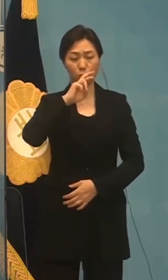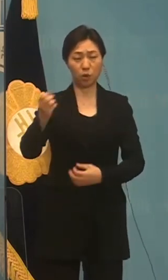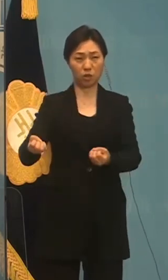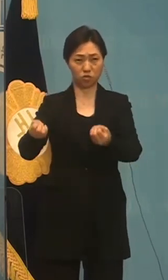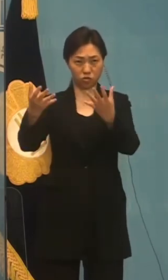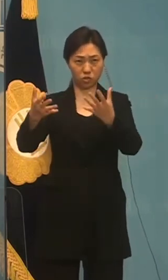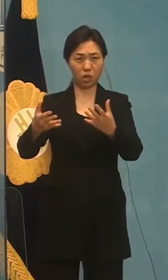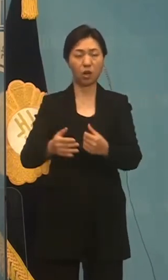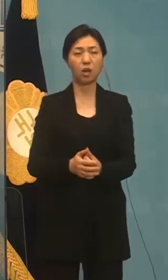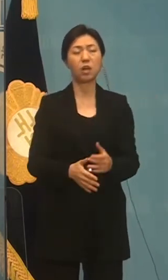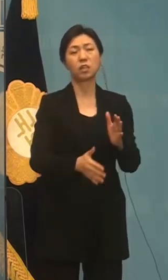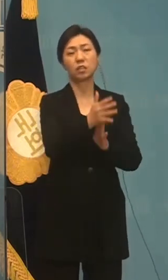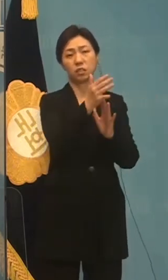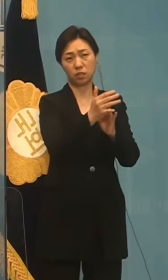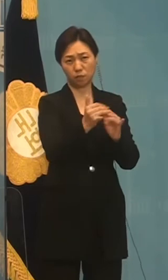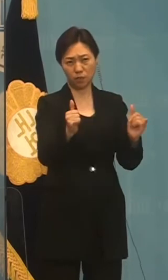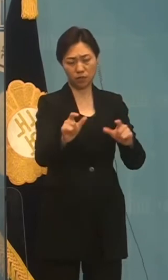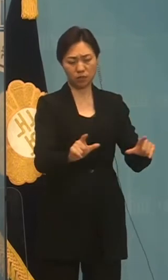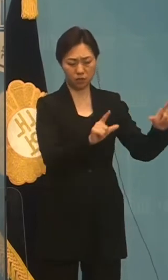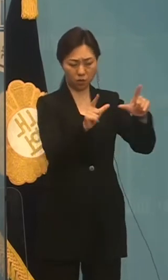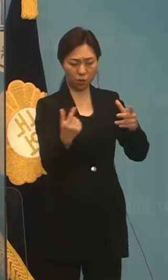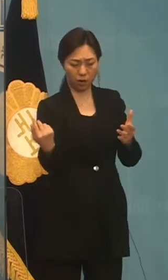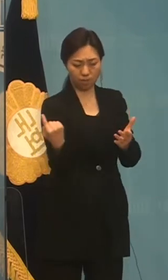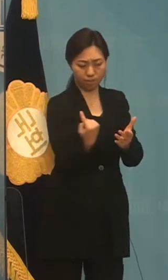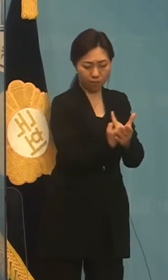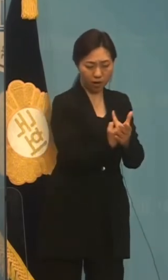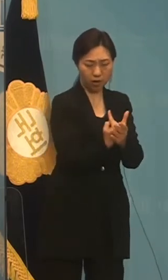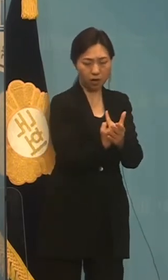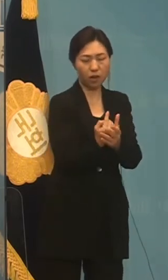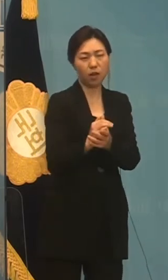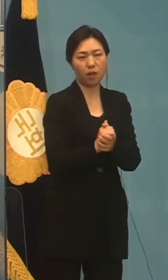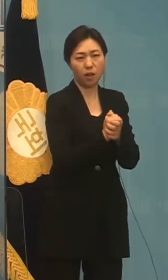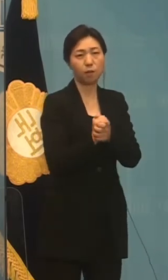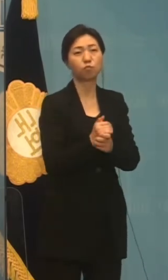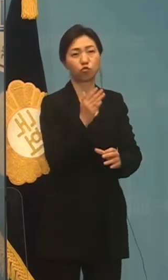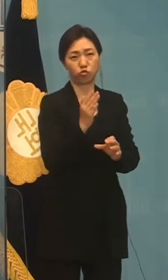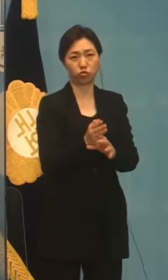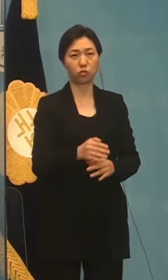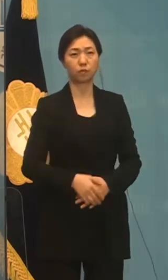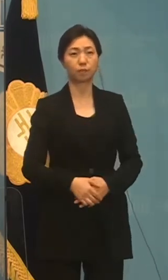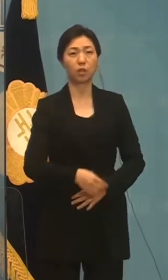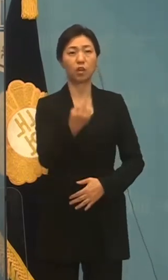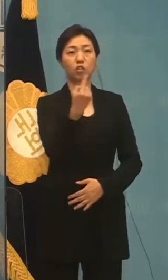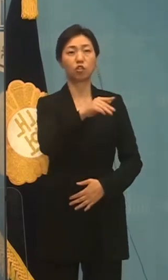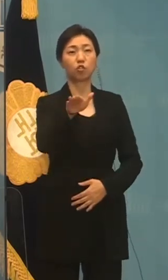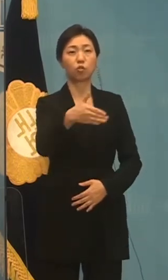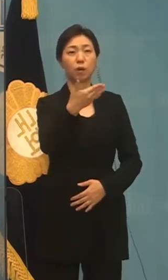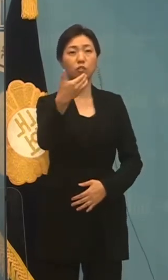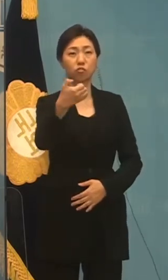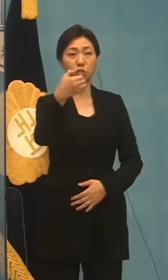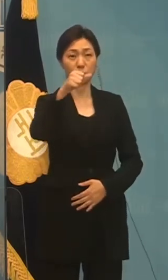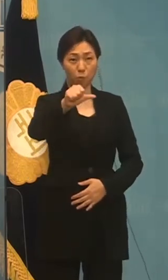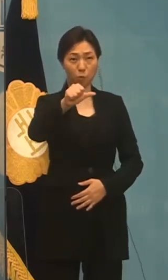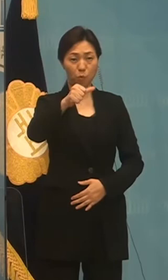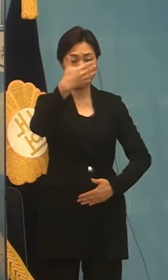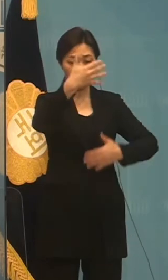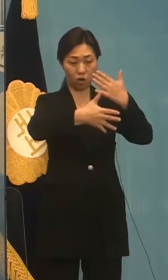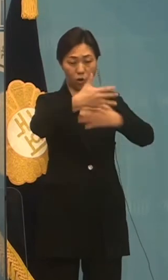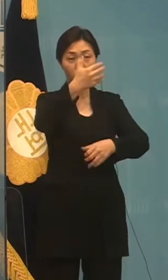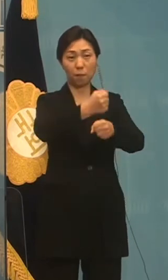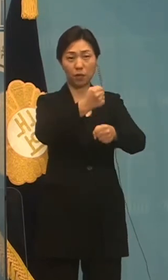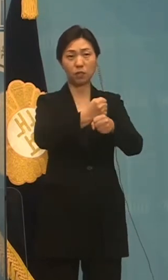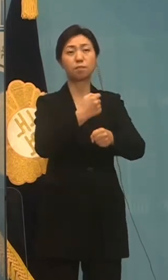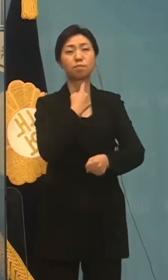속으로도 깊숙이 들어오게 되었습니다. 또 1995년 영화로 제작되었던